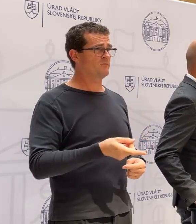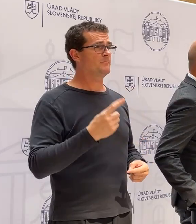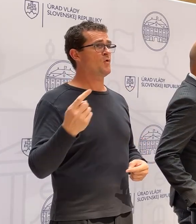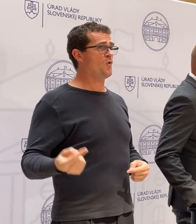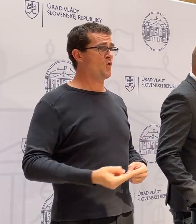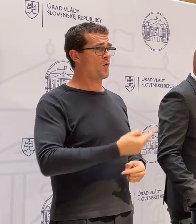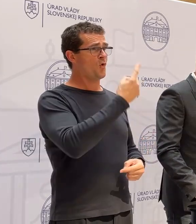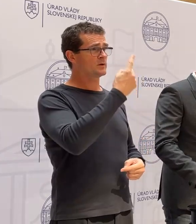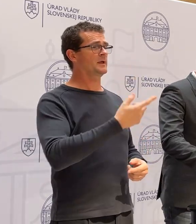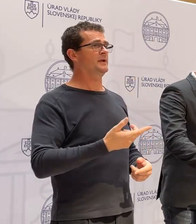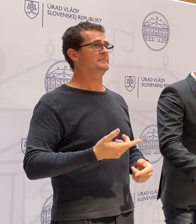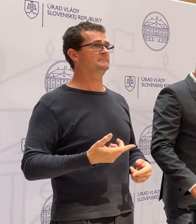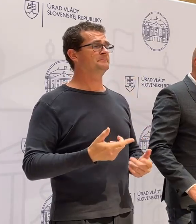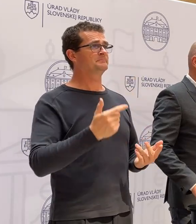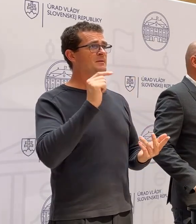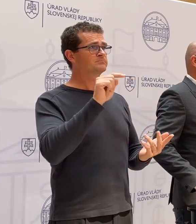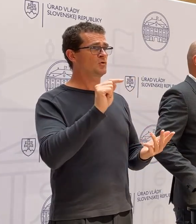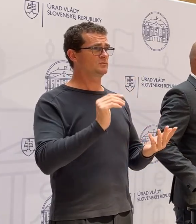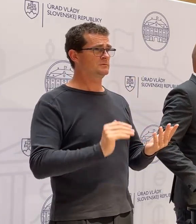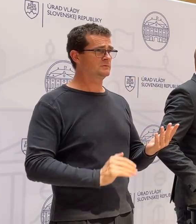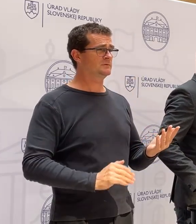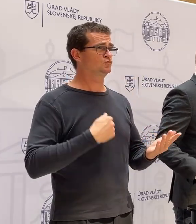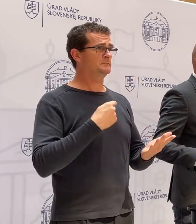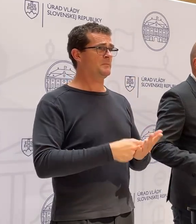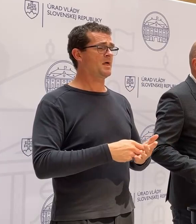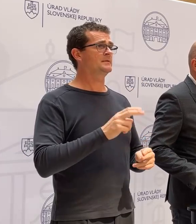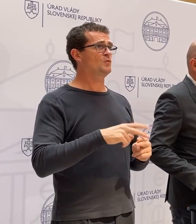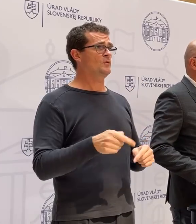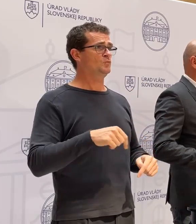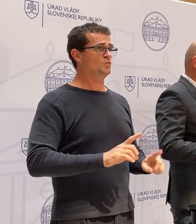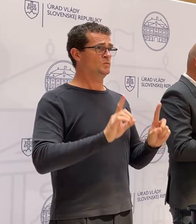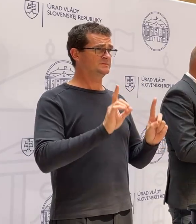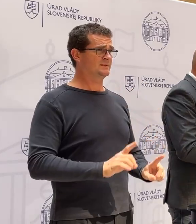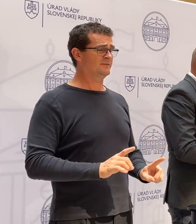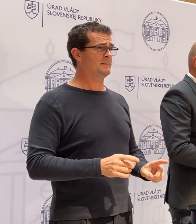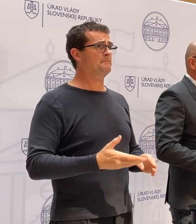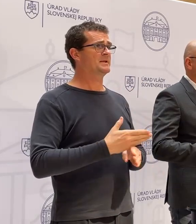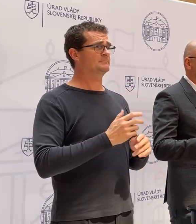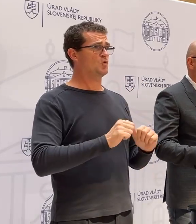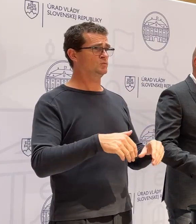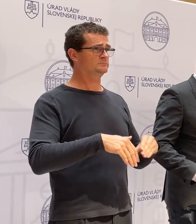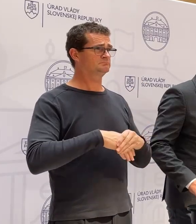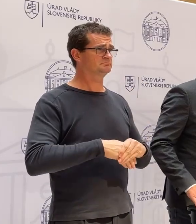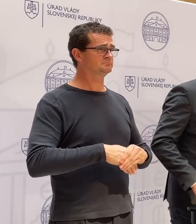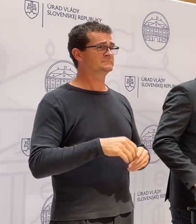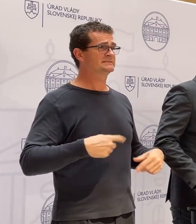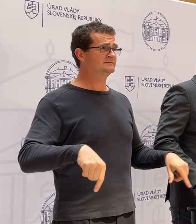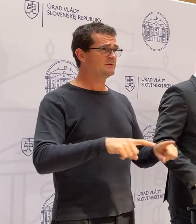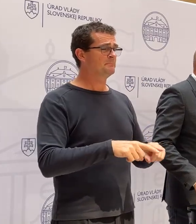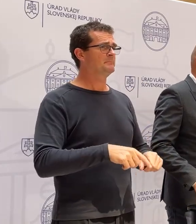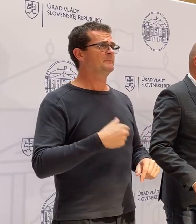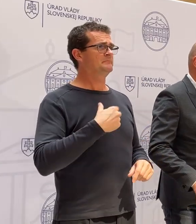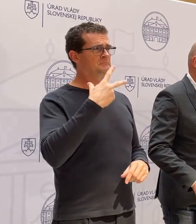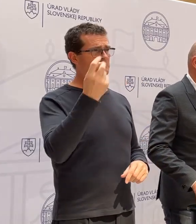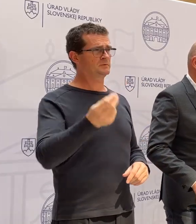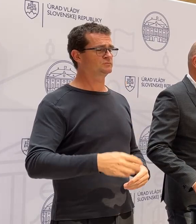pôjdem hore tými schodami. Prejdeme tie body, ktoré tam budeme mať, potom sa sem zastavím, predtým sa ešte rozlúčim sa potom s vami a pôjdem